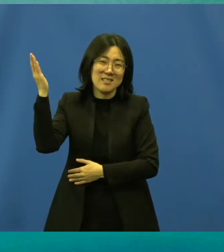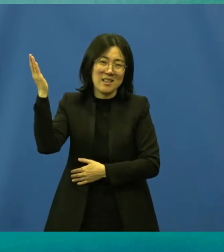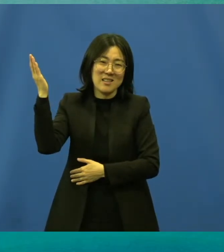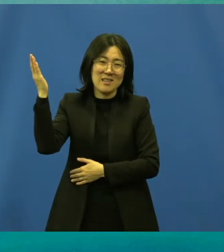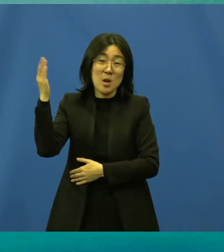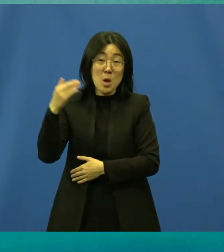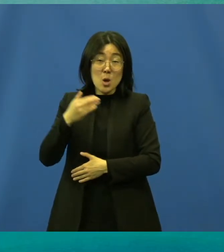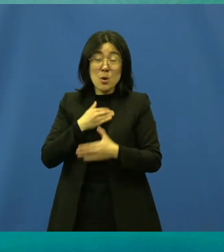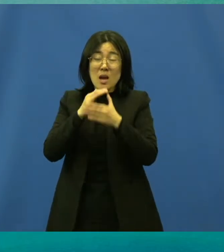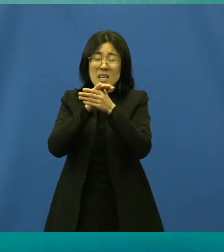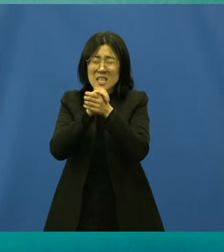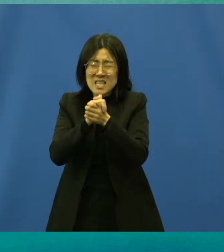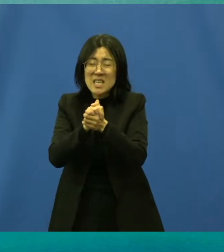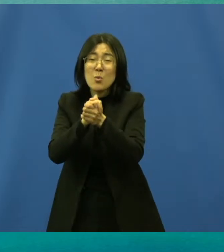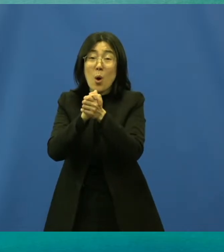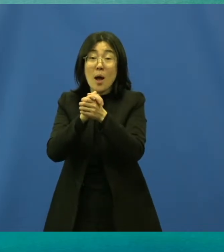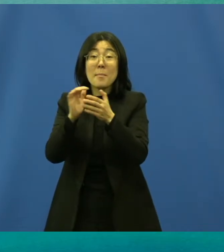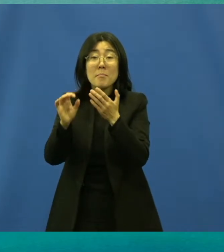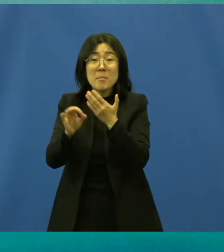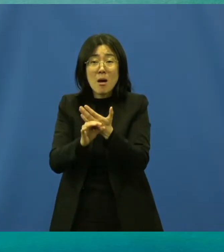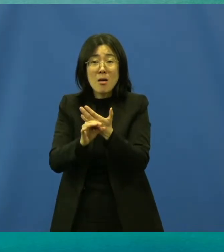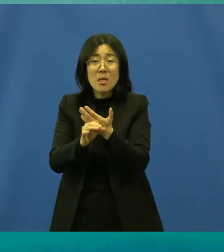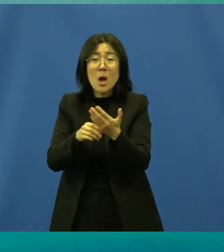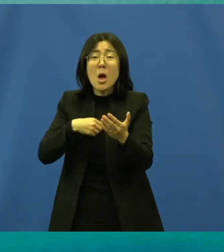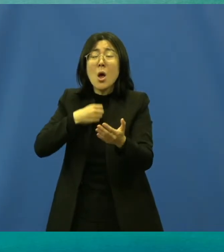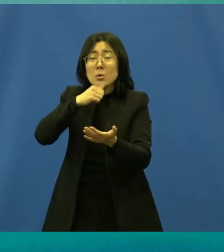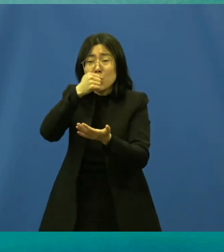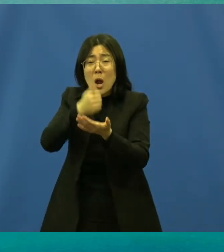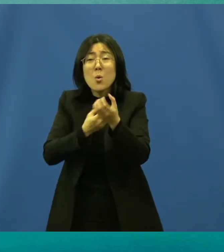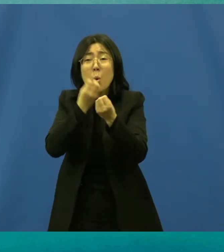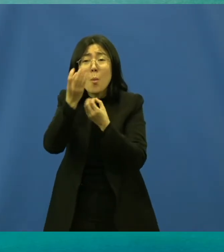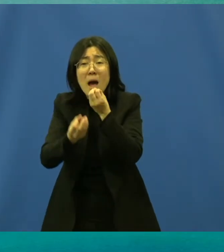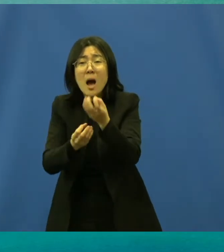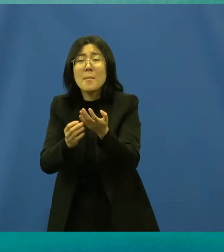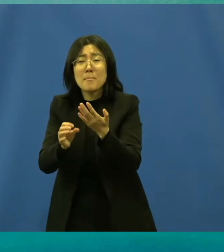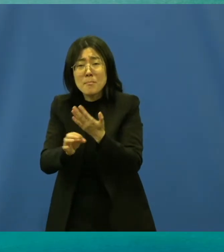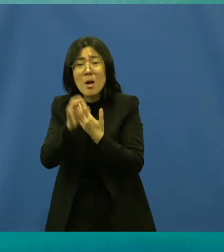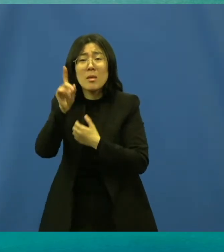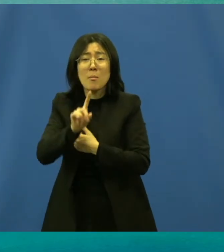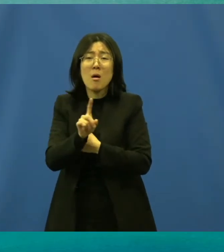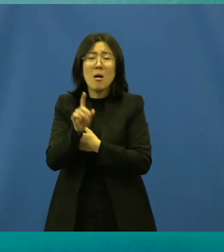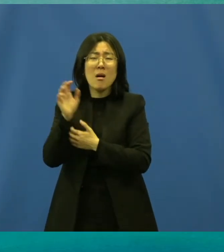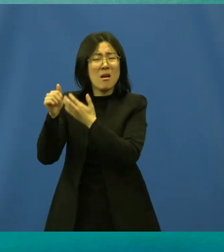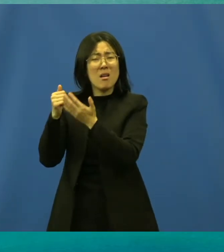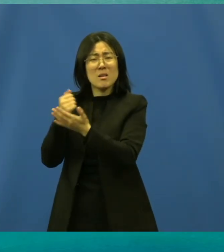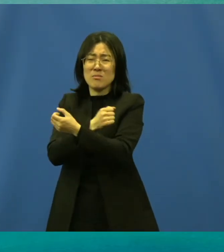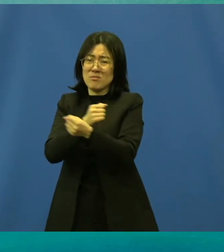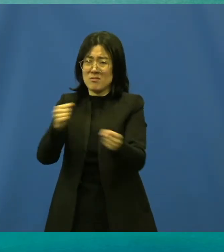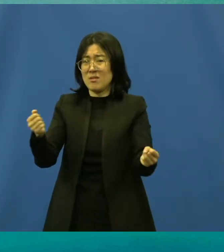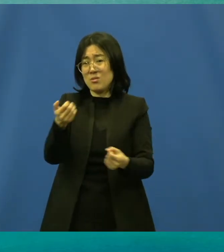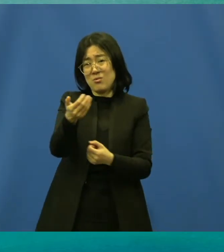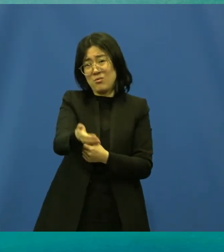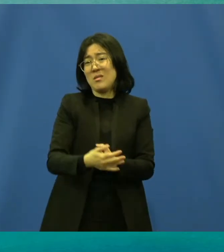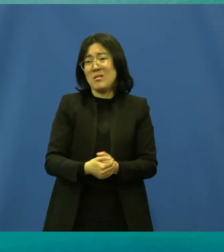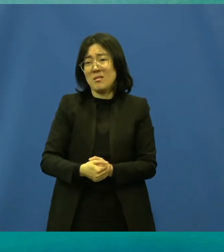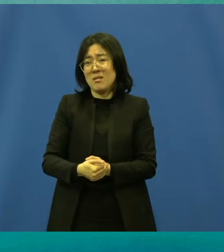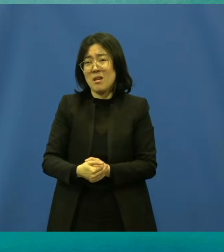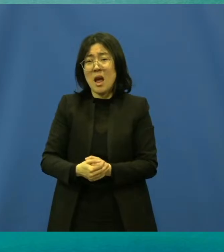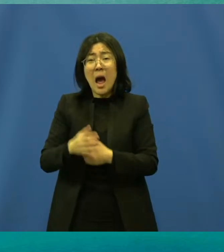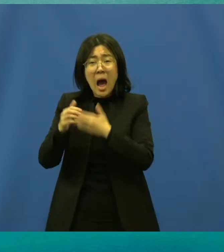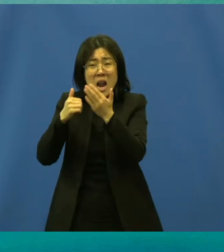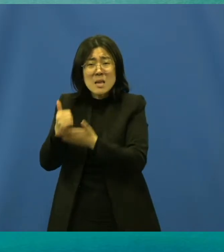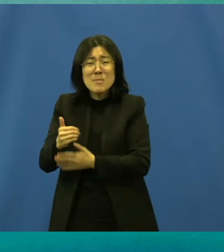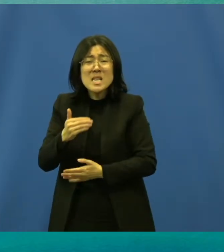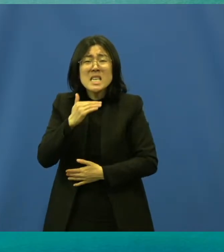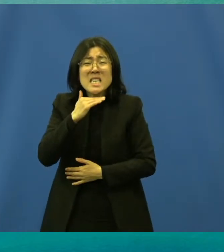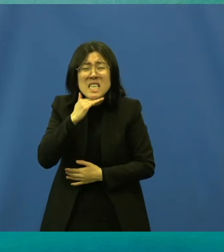또 용서하십니다. 하나님은 언제라도 받아들여 주실 준비가 되어 있습니다. 돌아오기를 기다리고